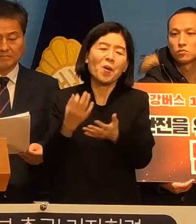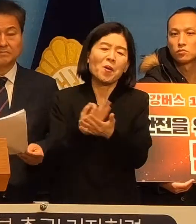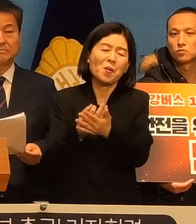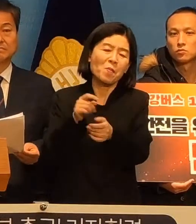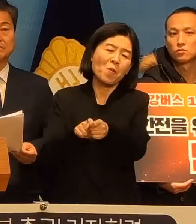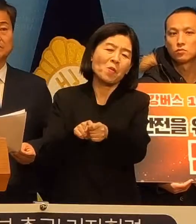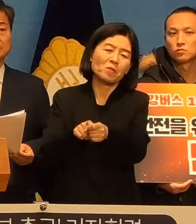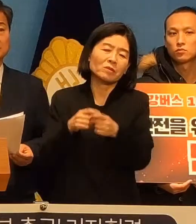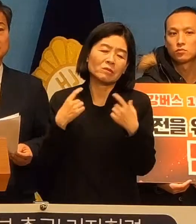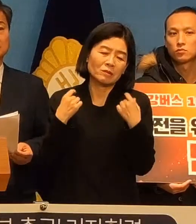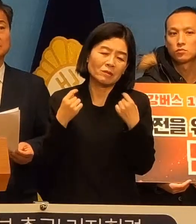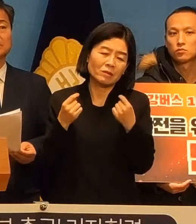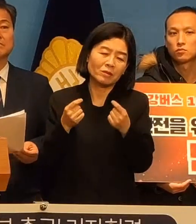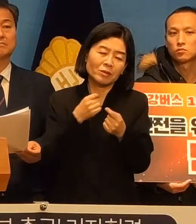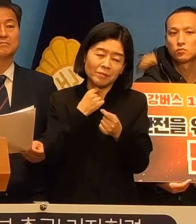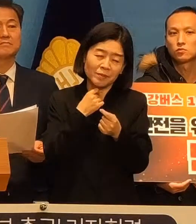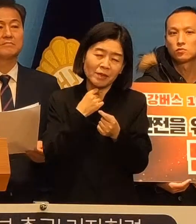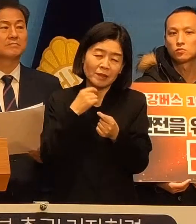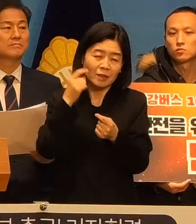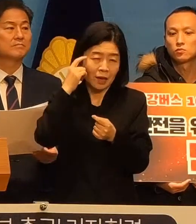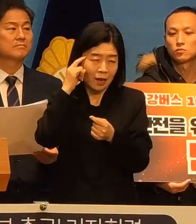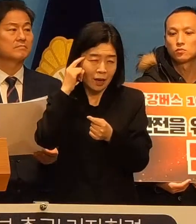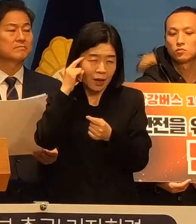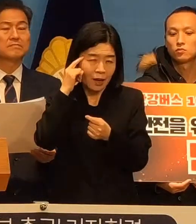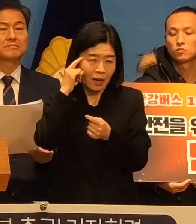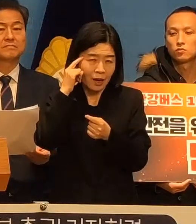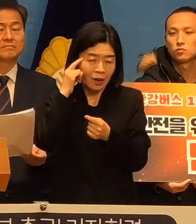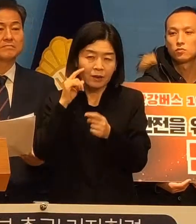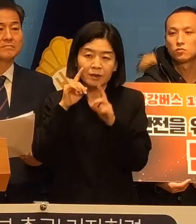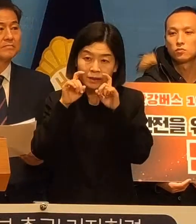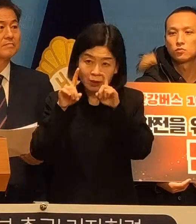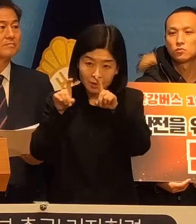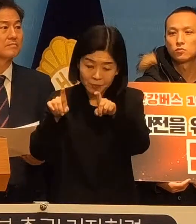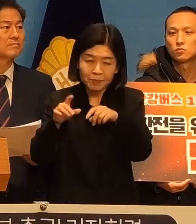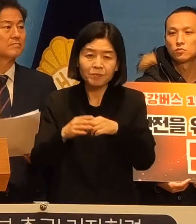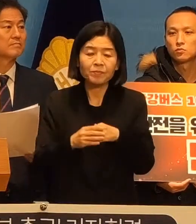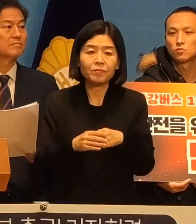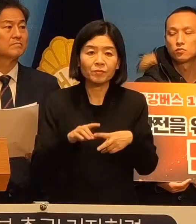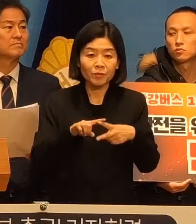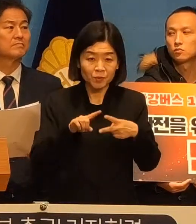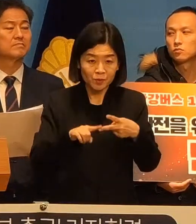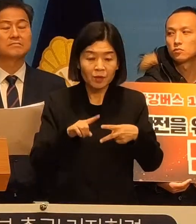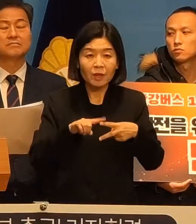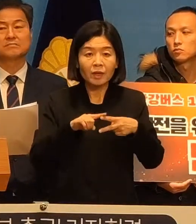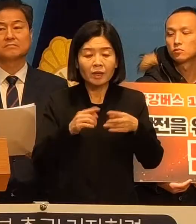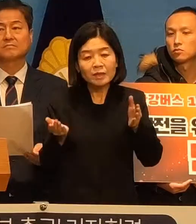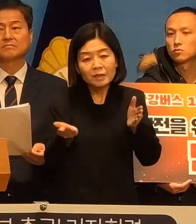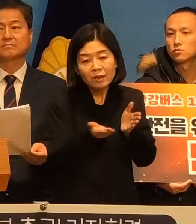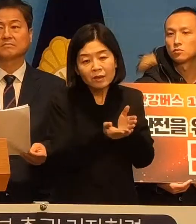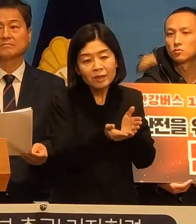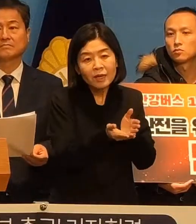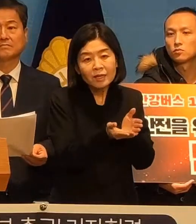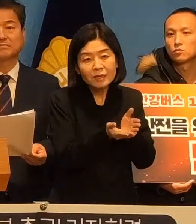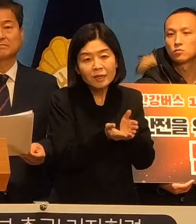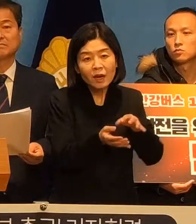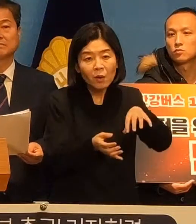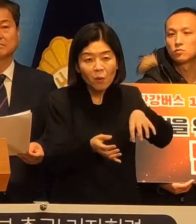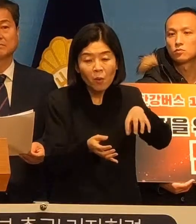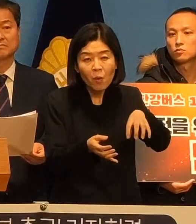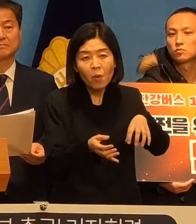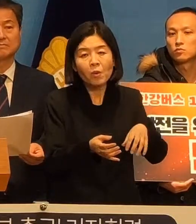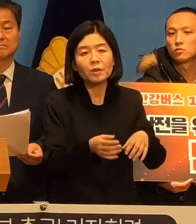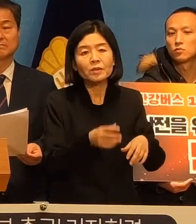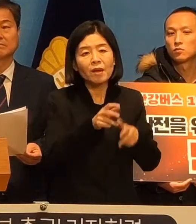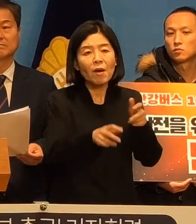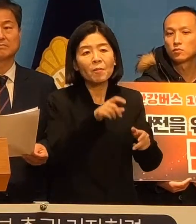꼼수가 아니었나라는 의심을 갖고 있습니다. 크게 두 가지 부분이 있는데요. 하나는 선착장 부분의 과도한 상업적 이용